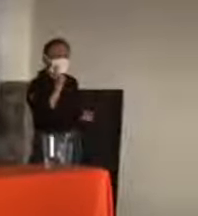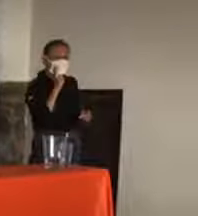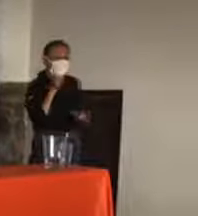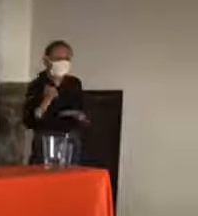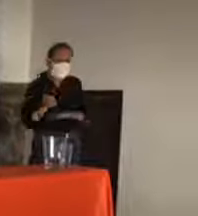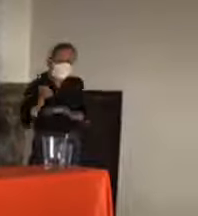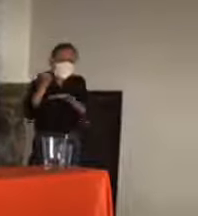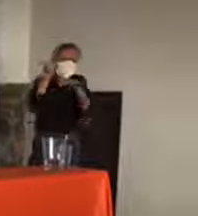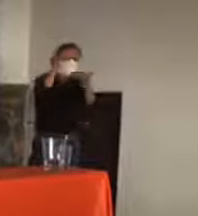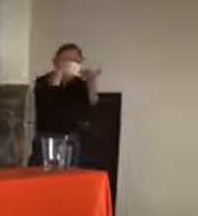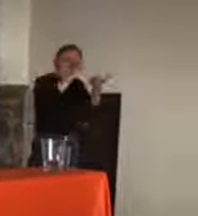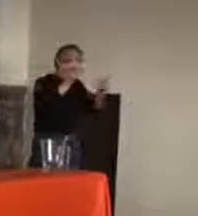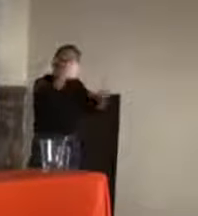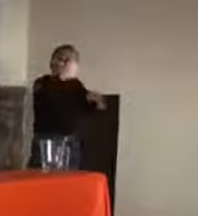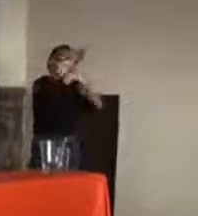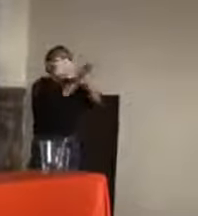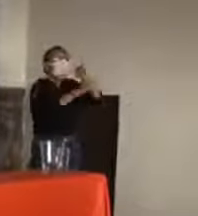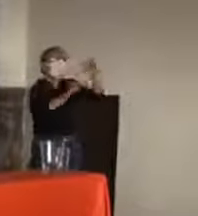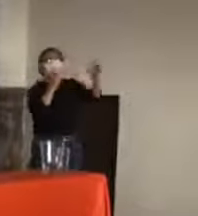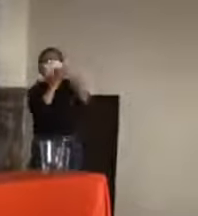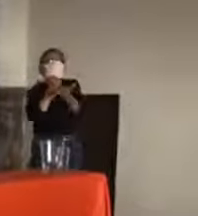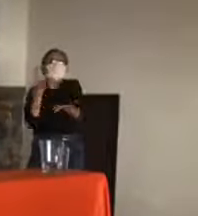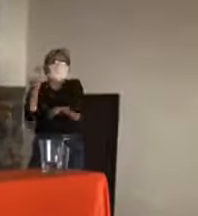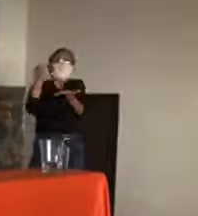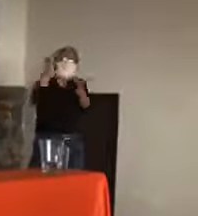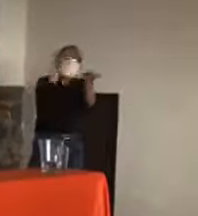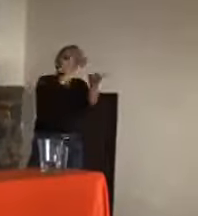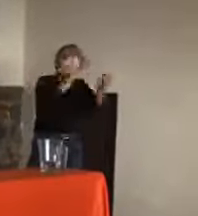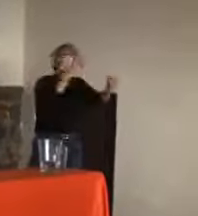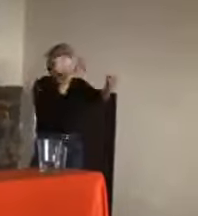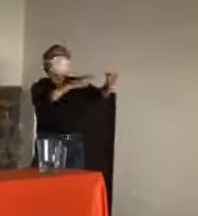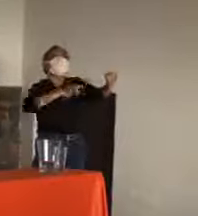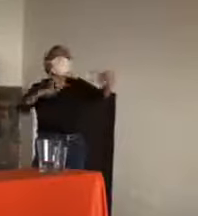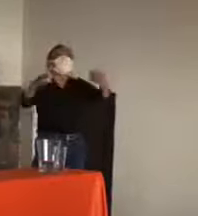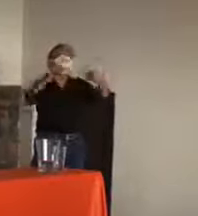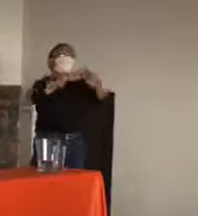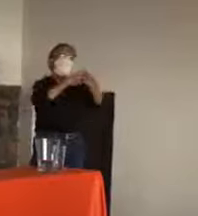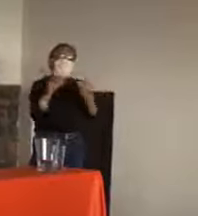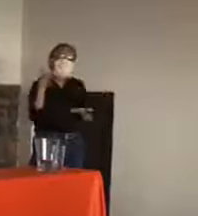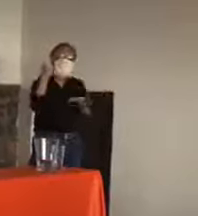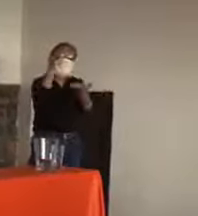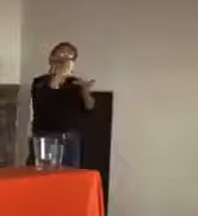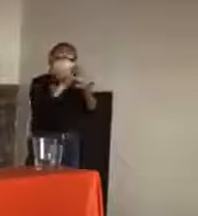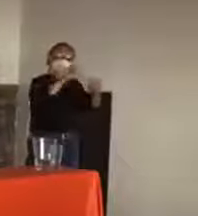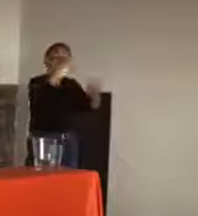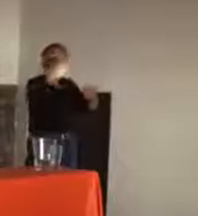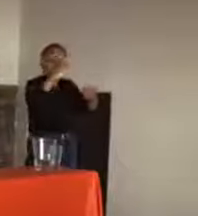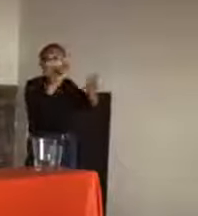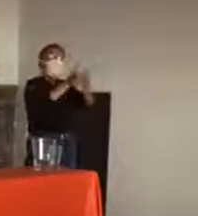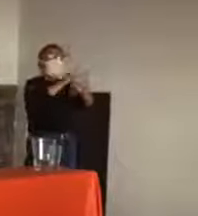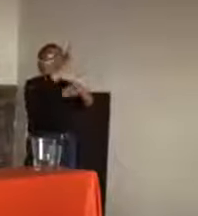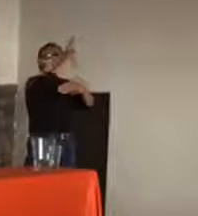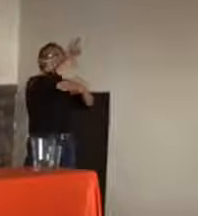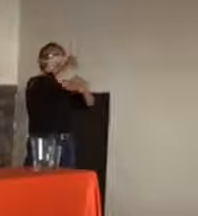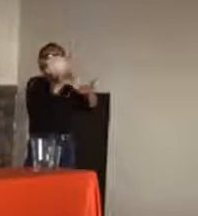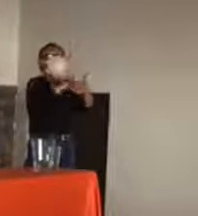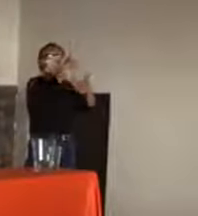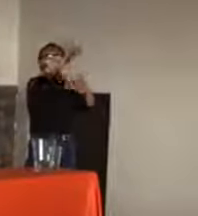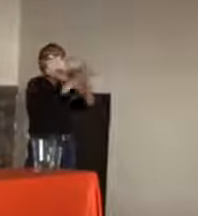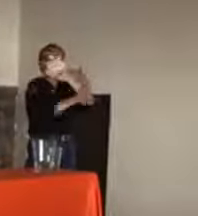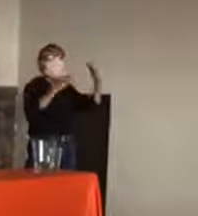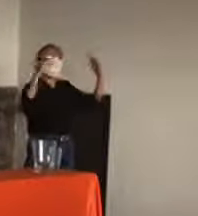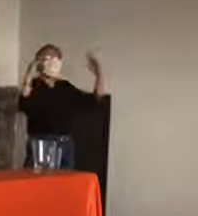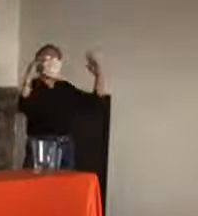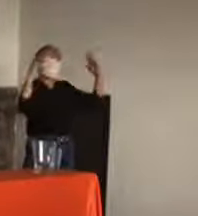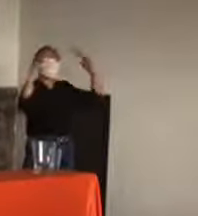recurso internacional de la Comunidad Europea con un proyecto de casa de emergencia